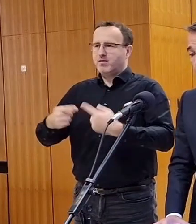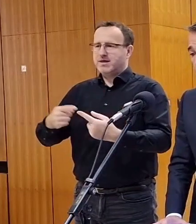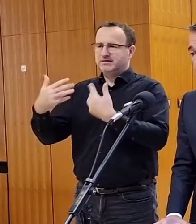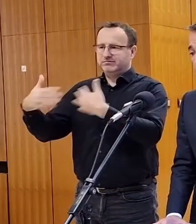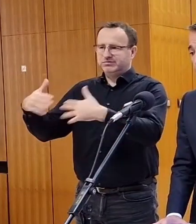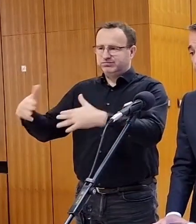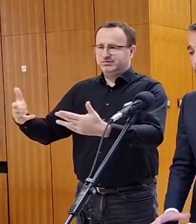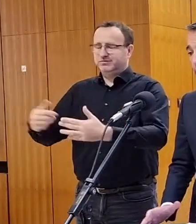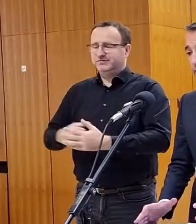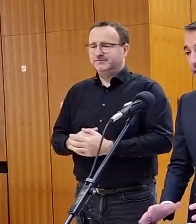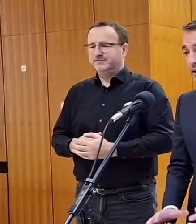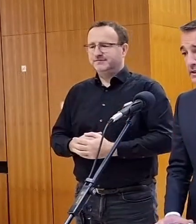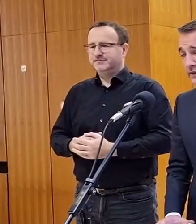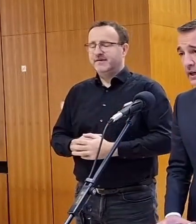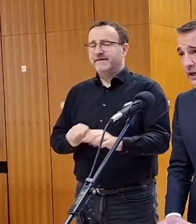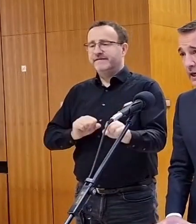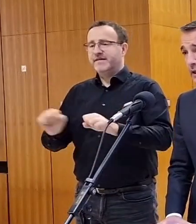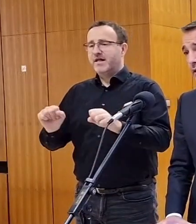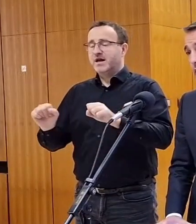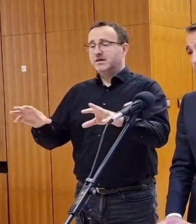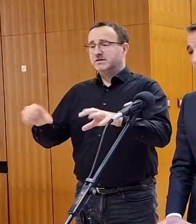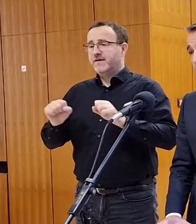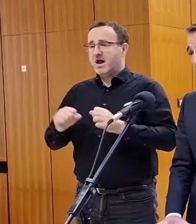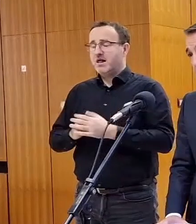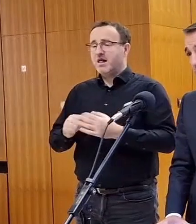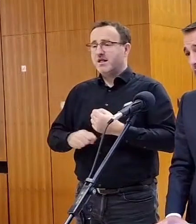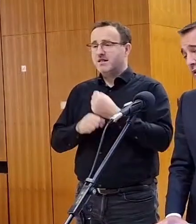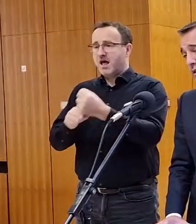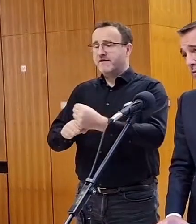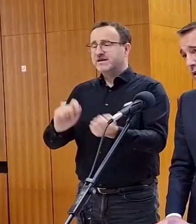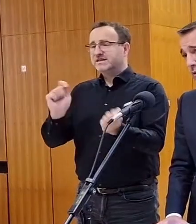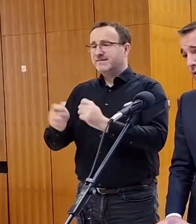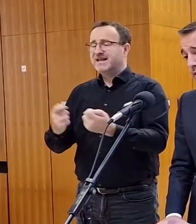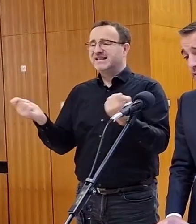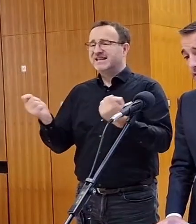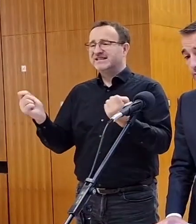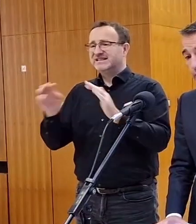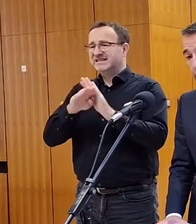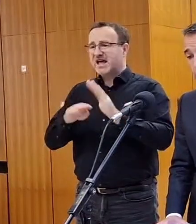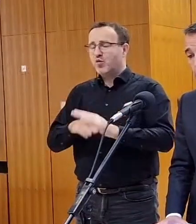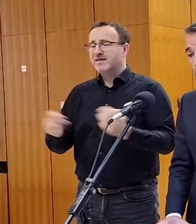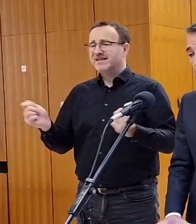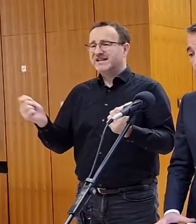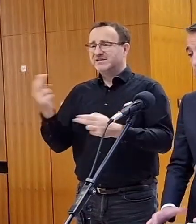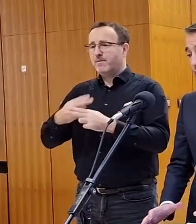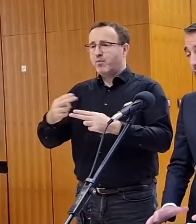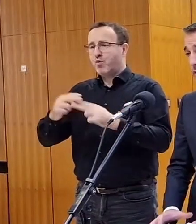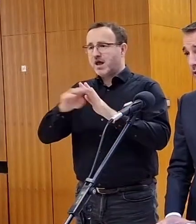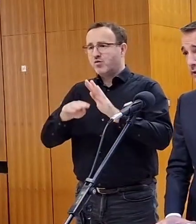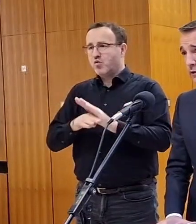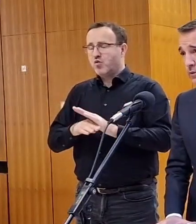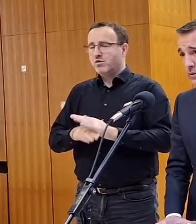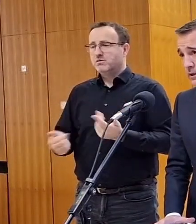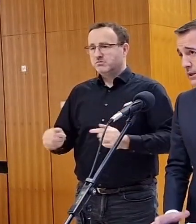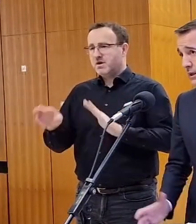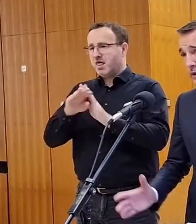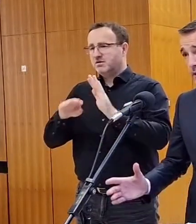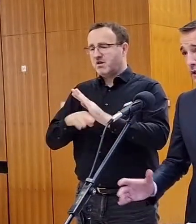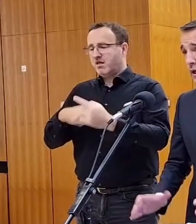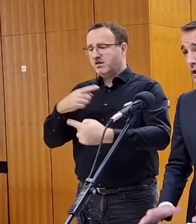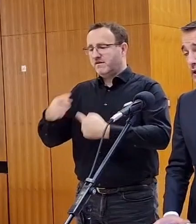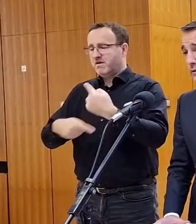protestom. Vláda schválila návrh zmien trestného zákona, trestného poriadku. Je to v legislatívnom